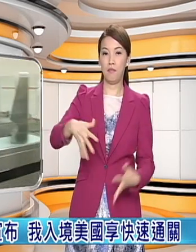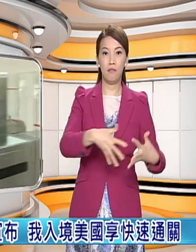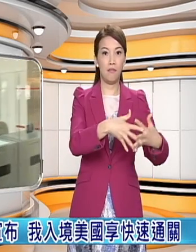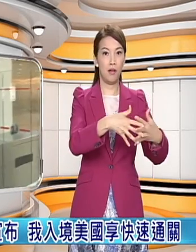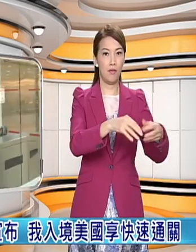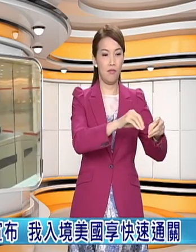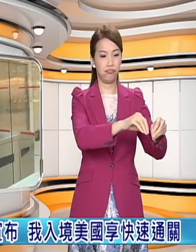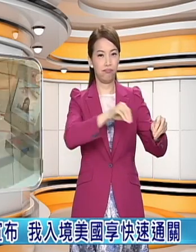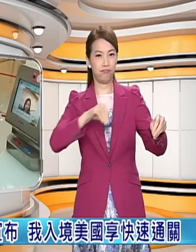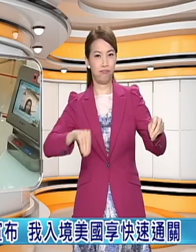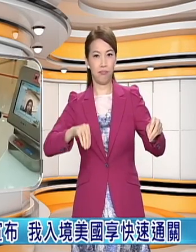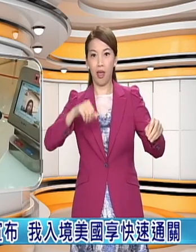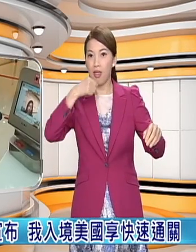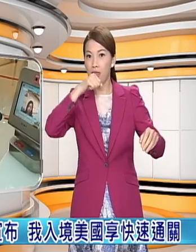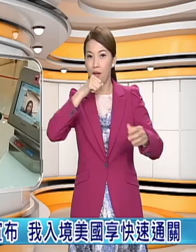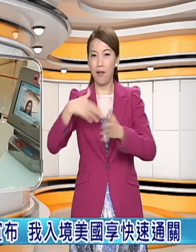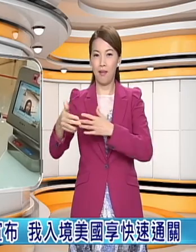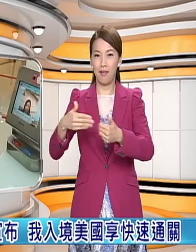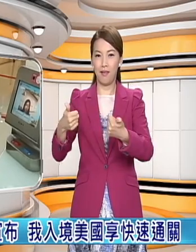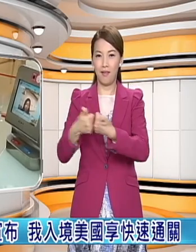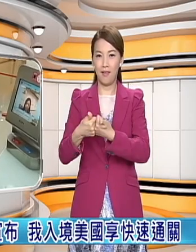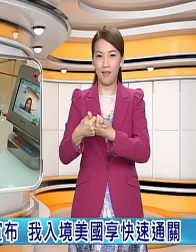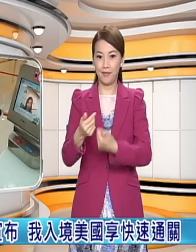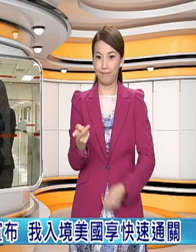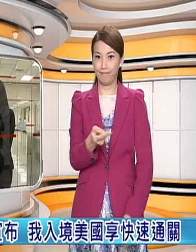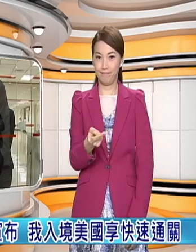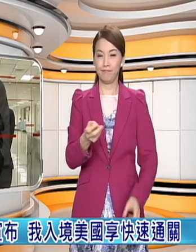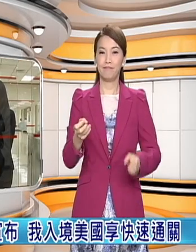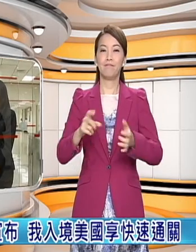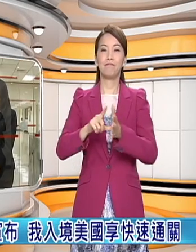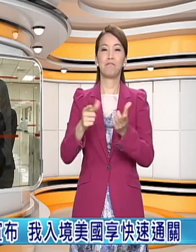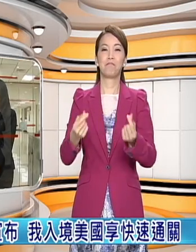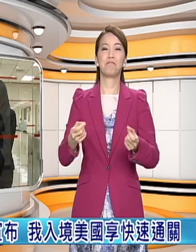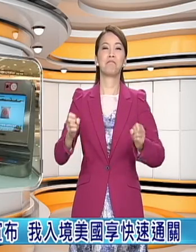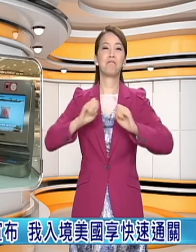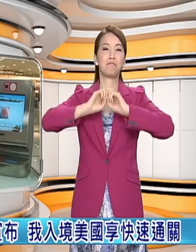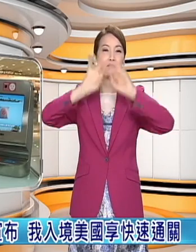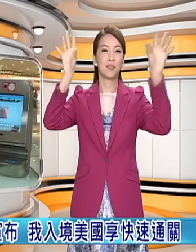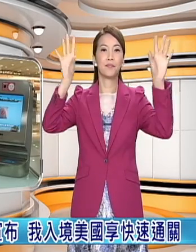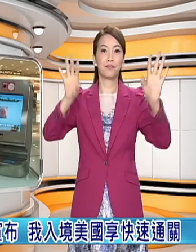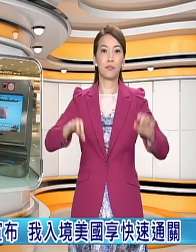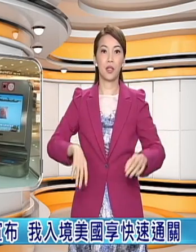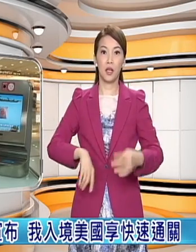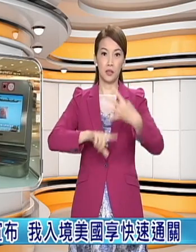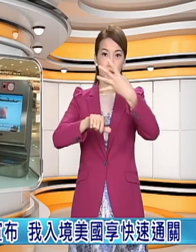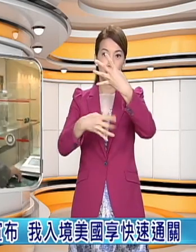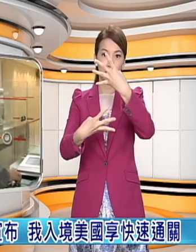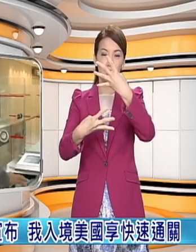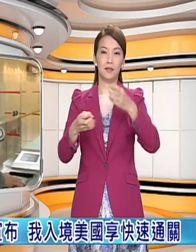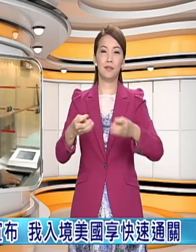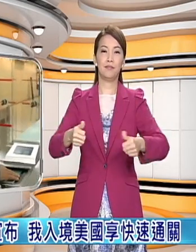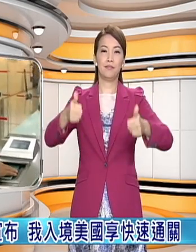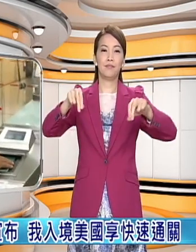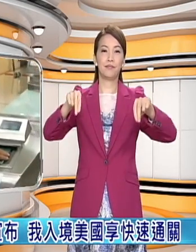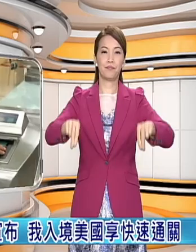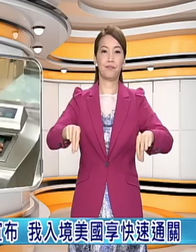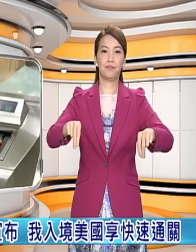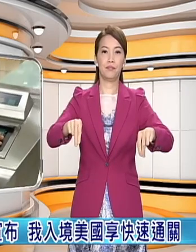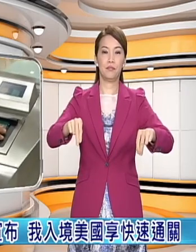在台协会同步宣布，双方已经在4月4号签署了国际快速通关联